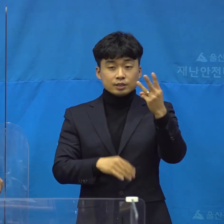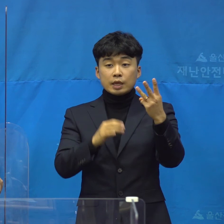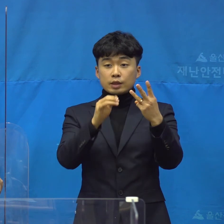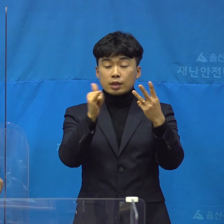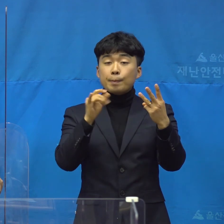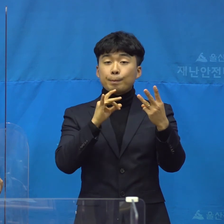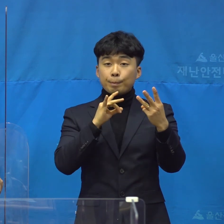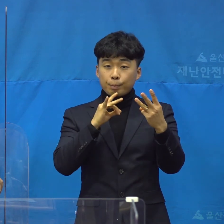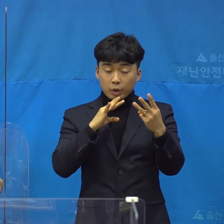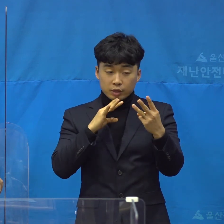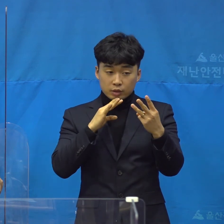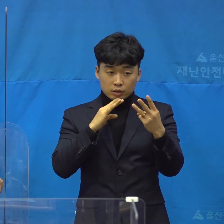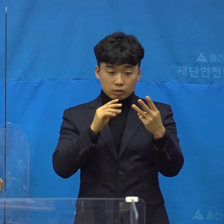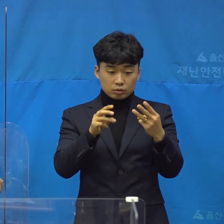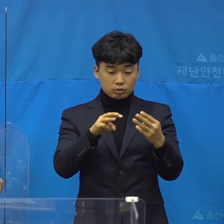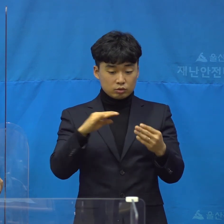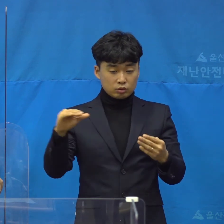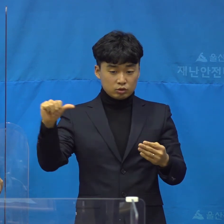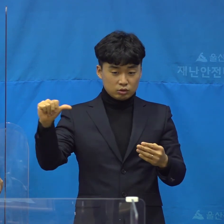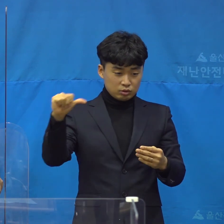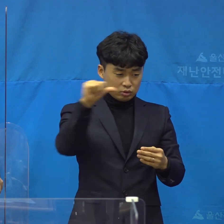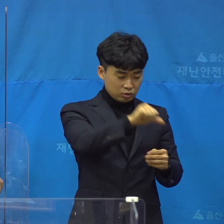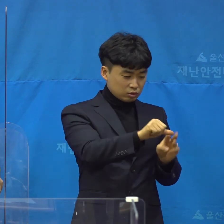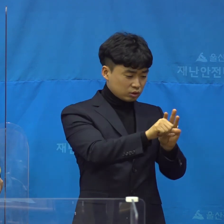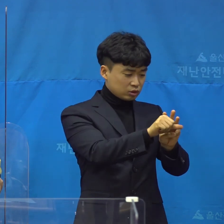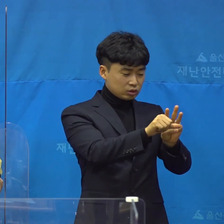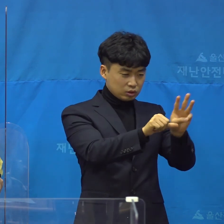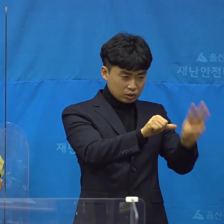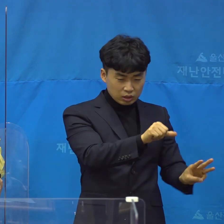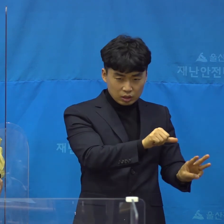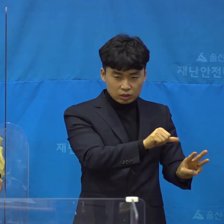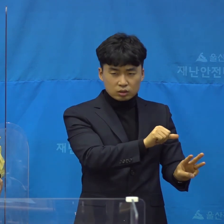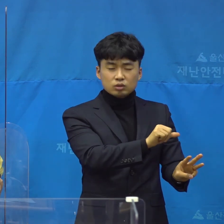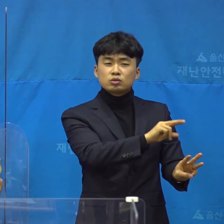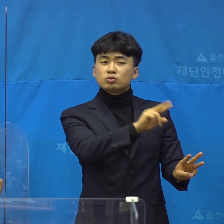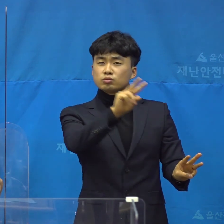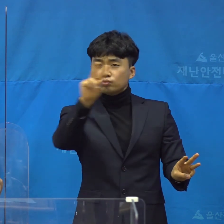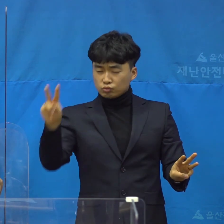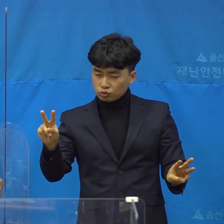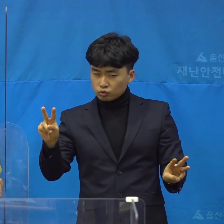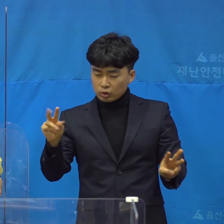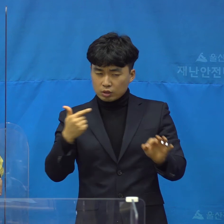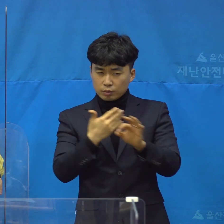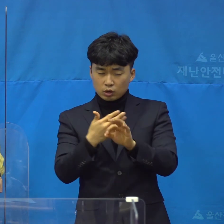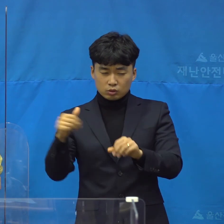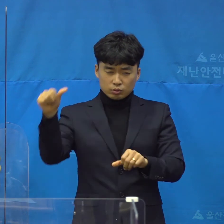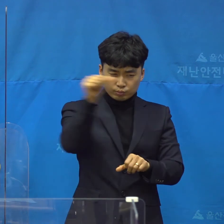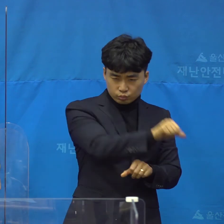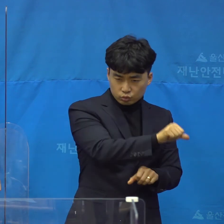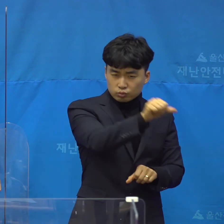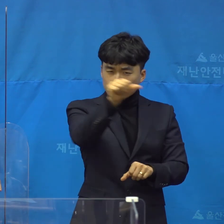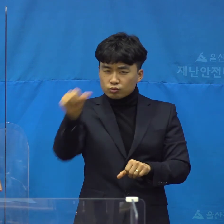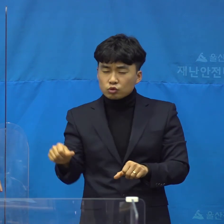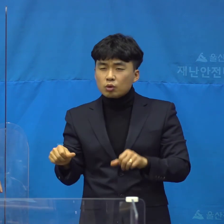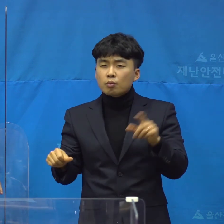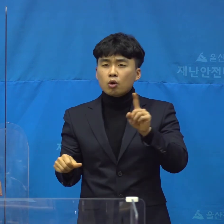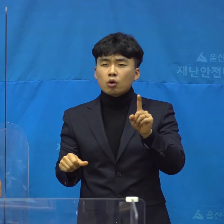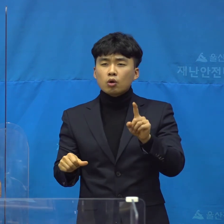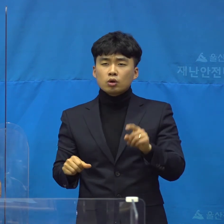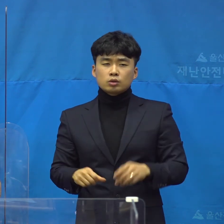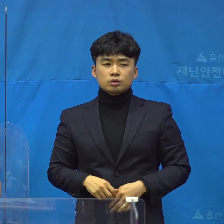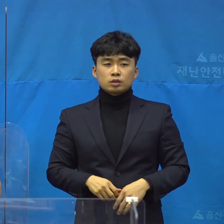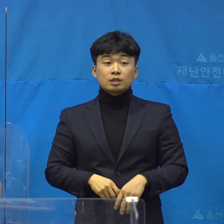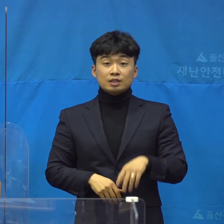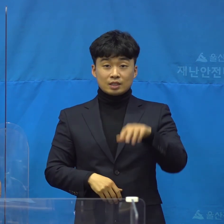해서 4일간 있다가 내려온 건지, 아니면 아버지랑 아들도 같이 있다가 내려온 건지. 네. 오면